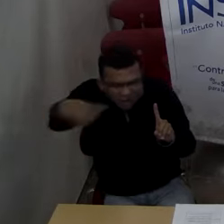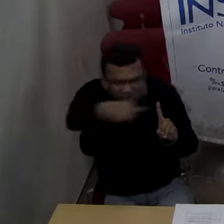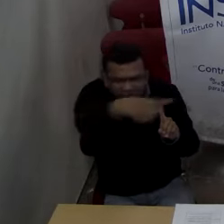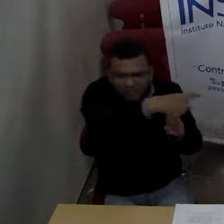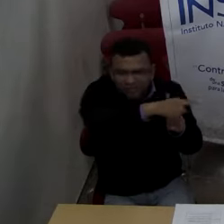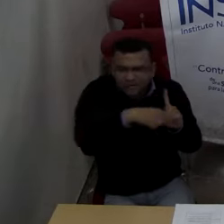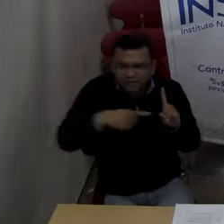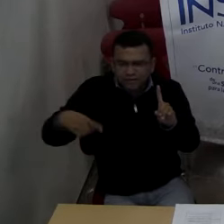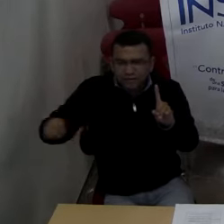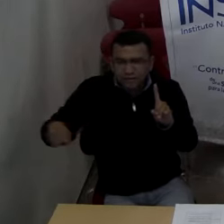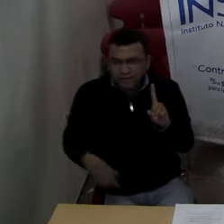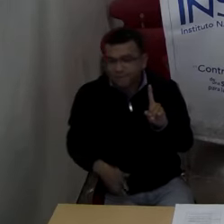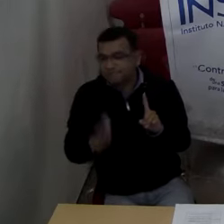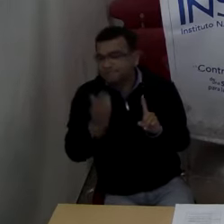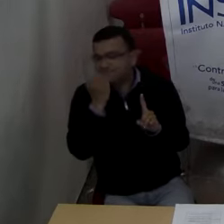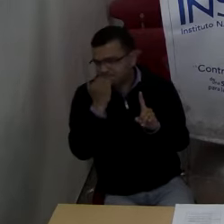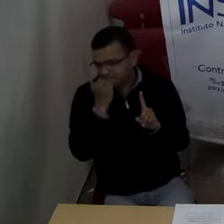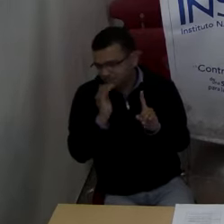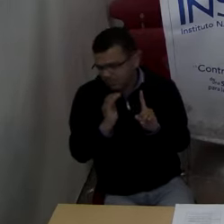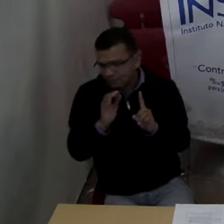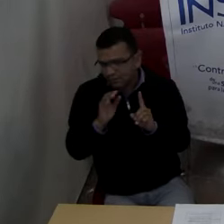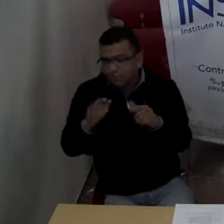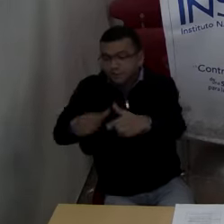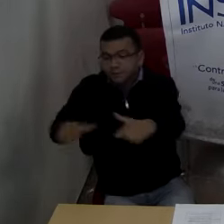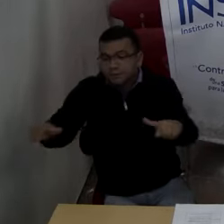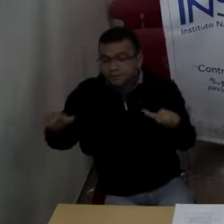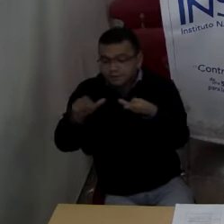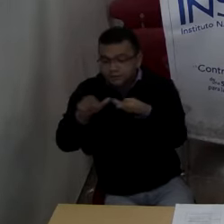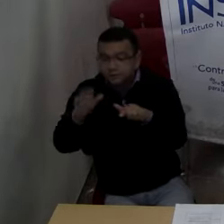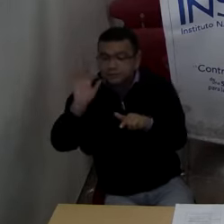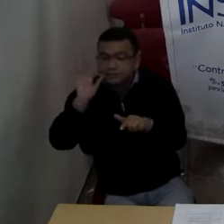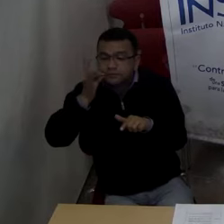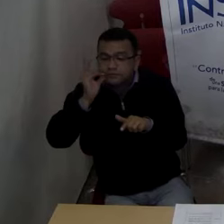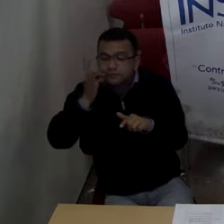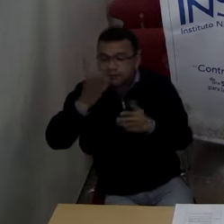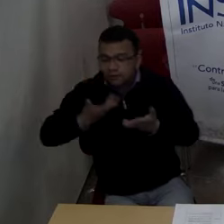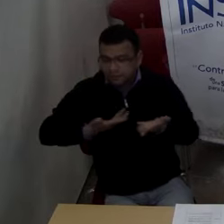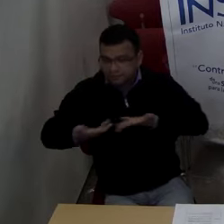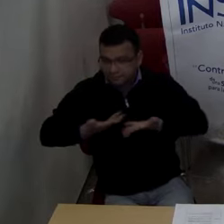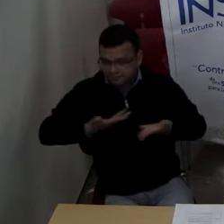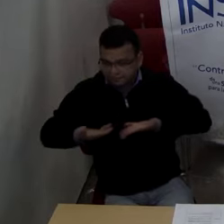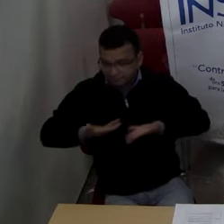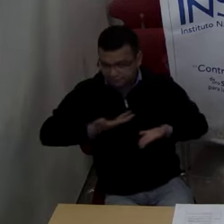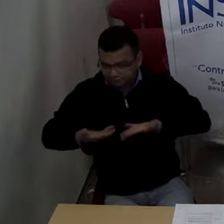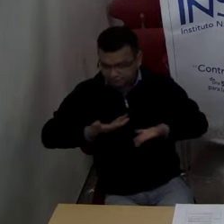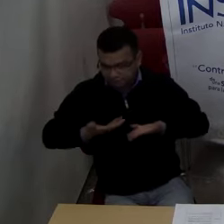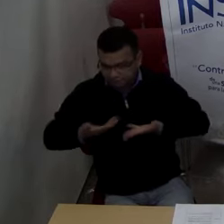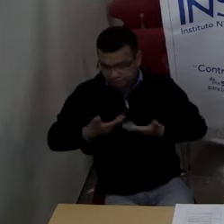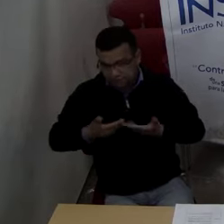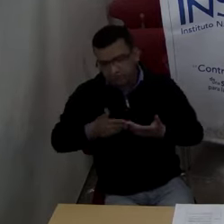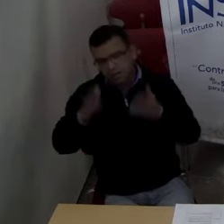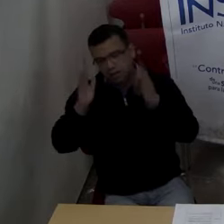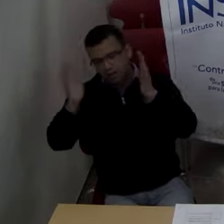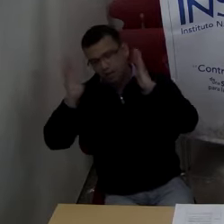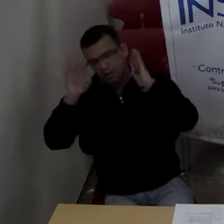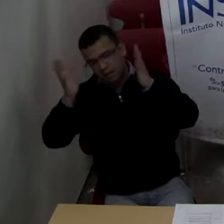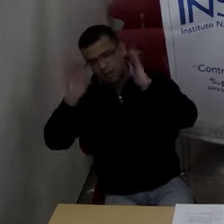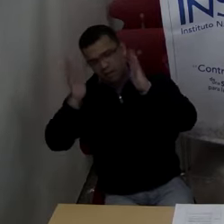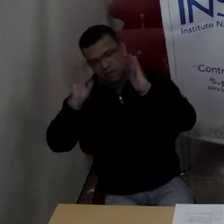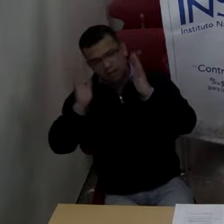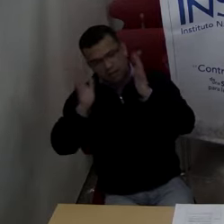Ustedes pueden separar, escuchar al que conversa, a